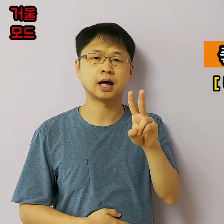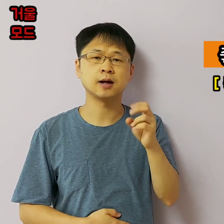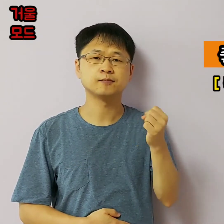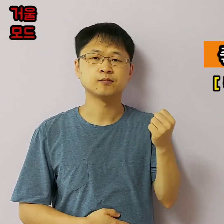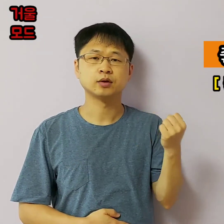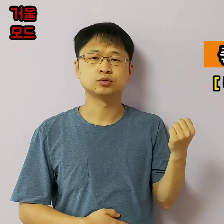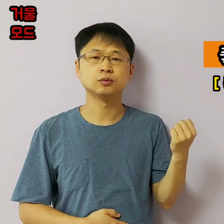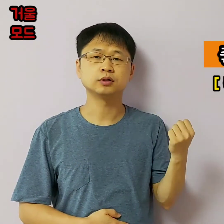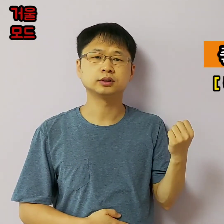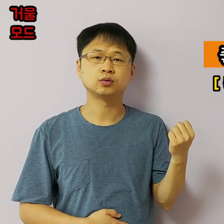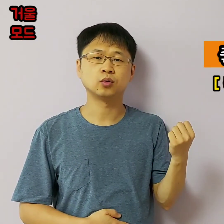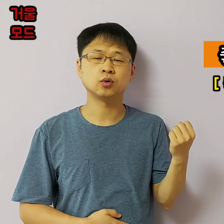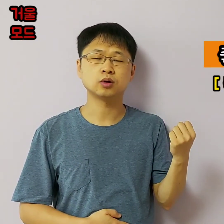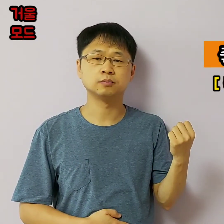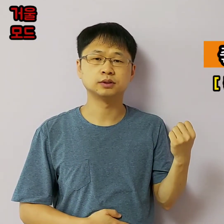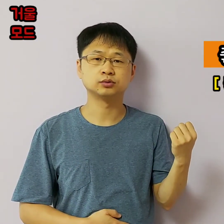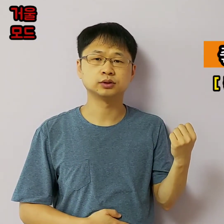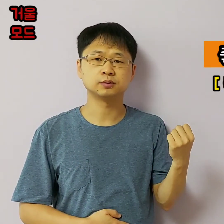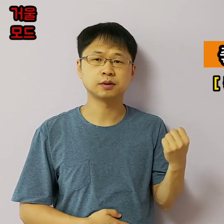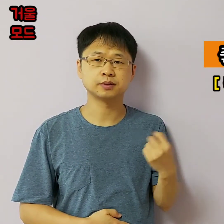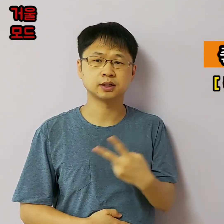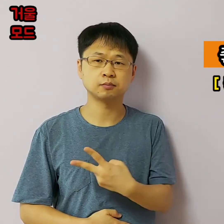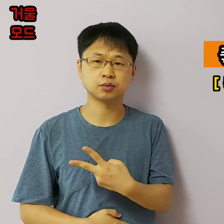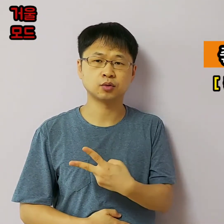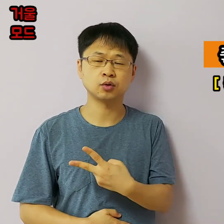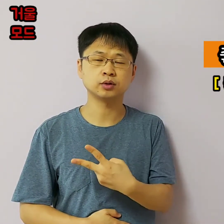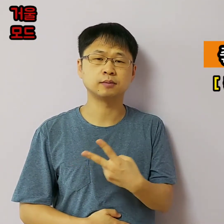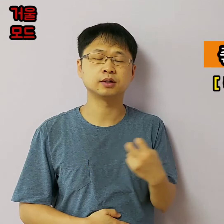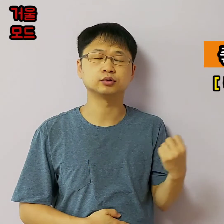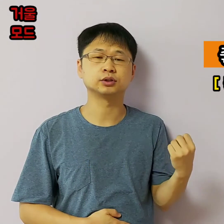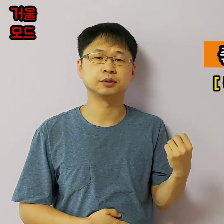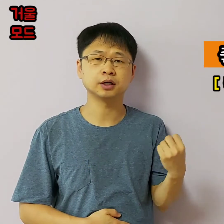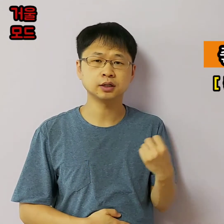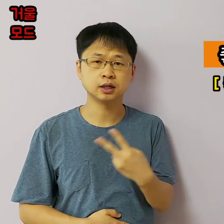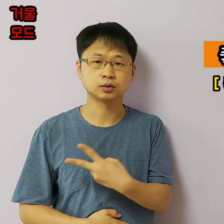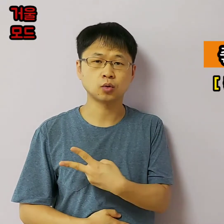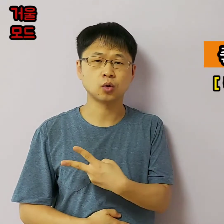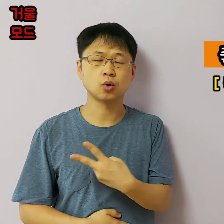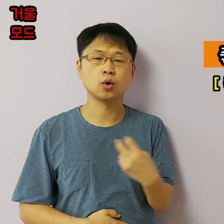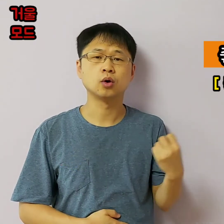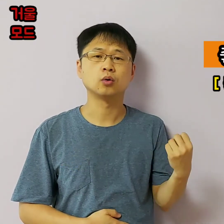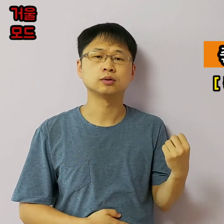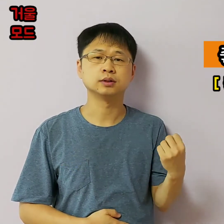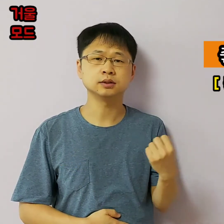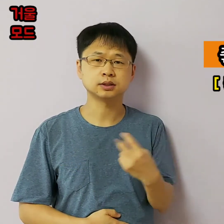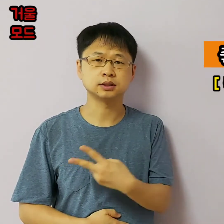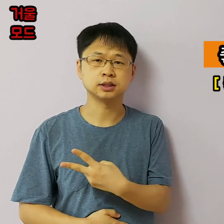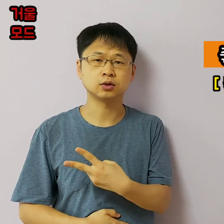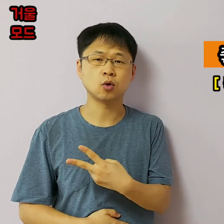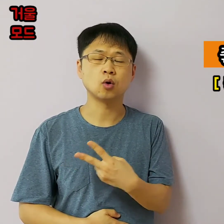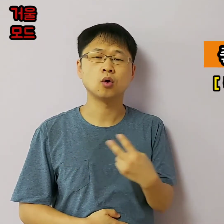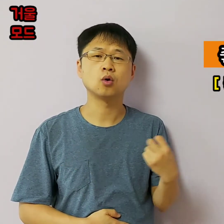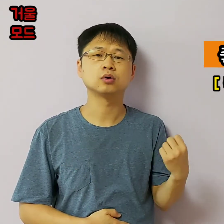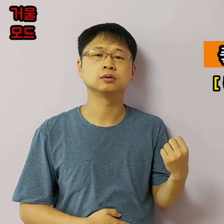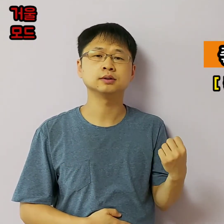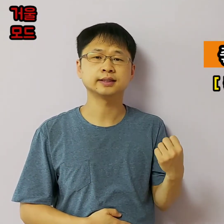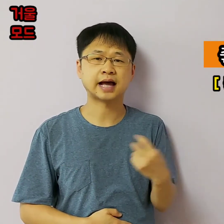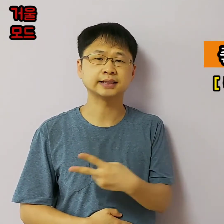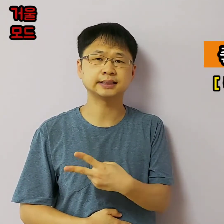썼습니다. 주먹을 쥐고 검지중지를 펴면서 옆으로 내밀어 주시면 또 혹은 그리고 혹은 다시